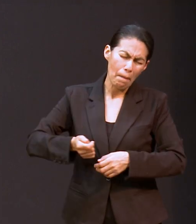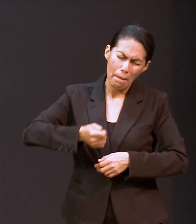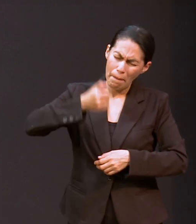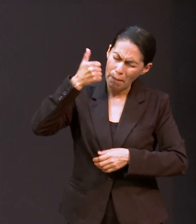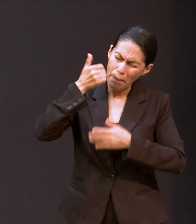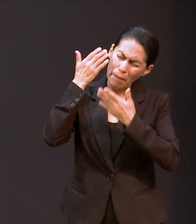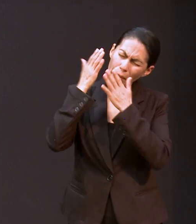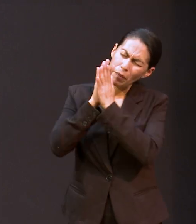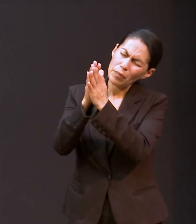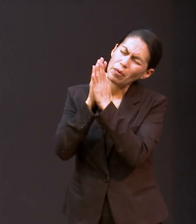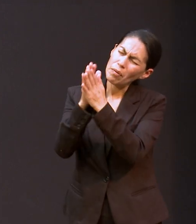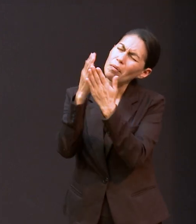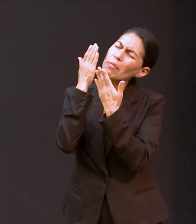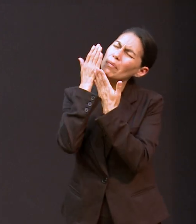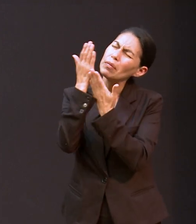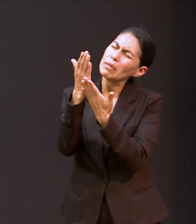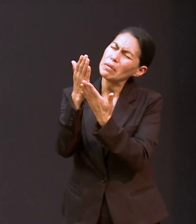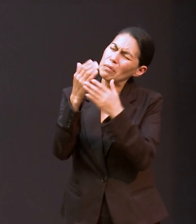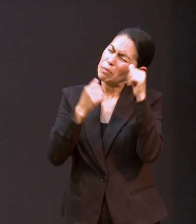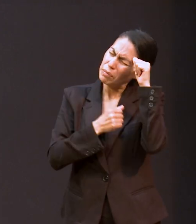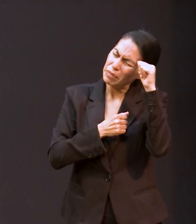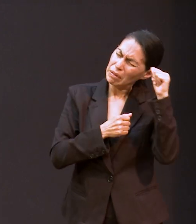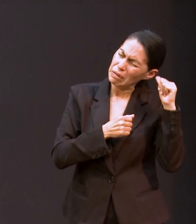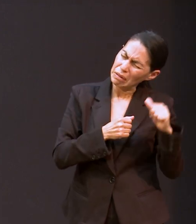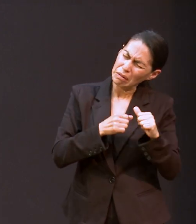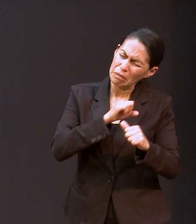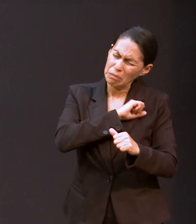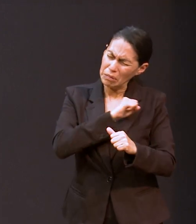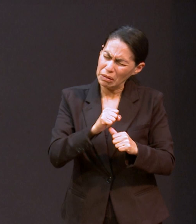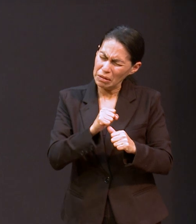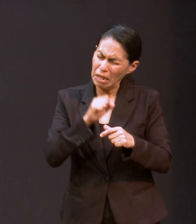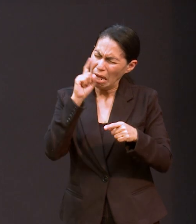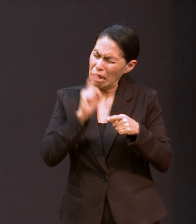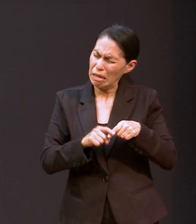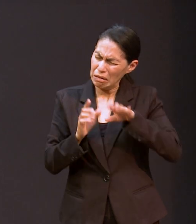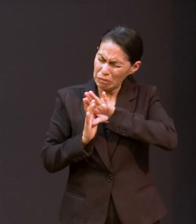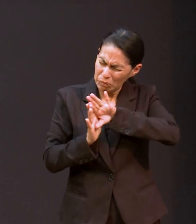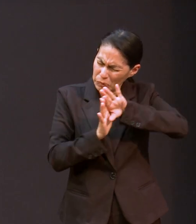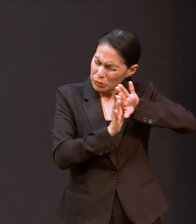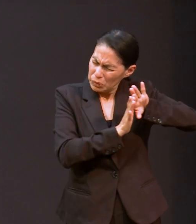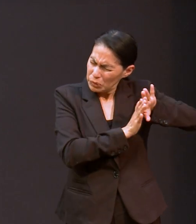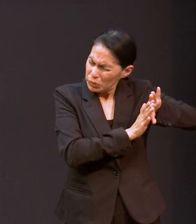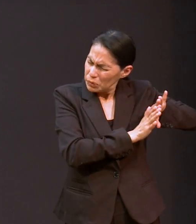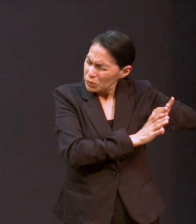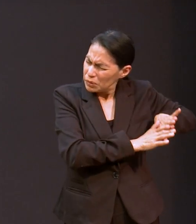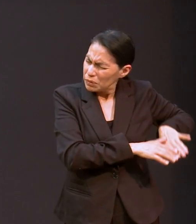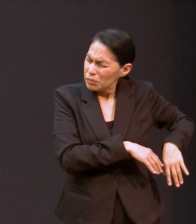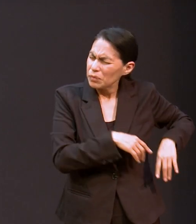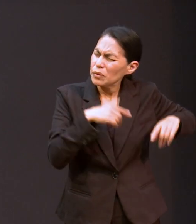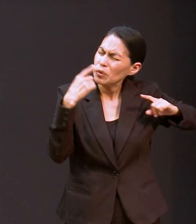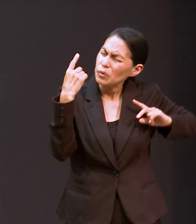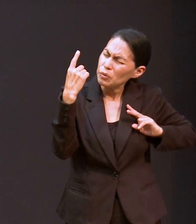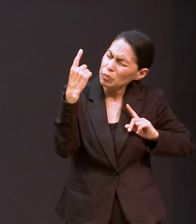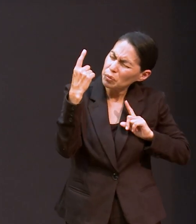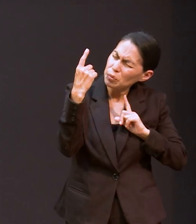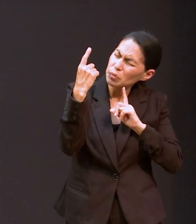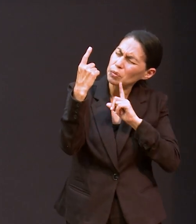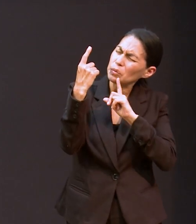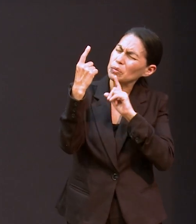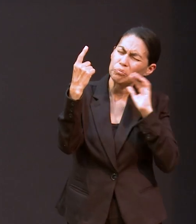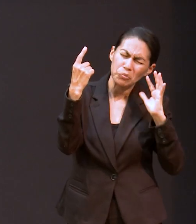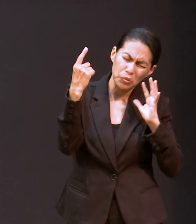nos perdones nuestras faltas que nos limpias de toda iniquidad que podamos ir directamente a tu trono padre a traer nuestras